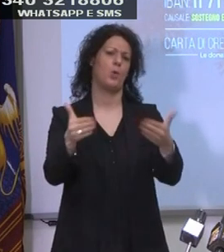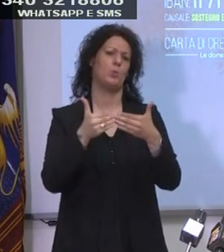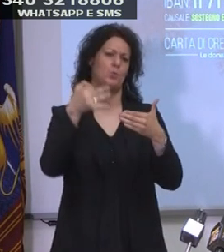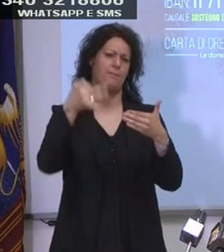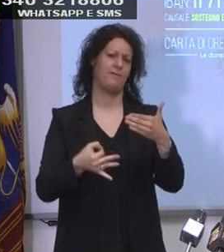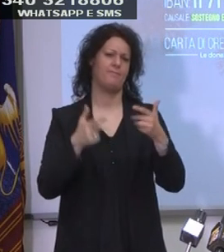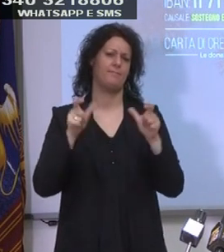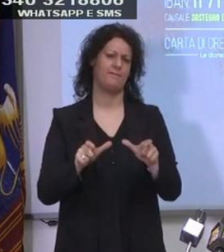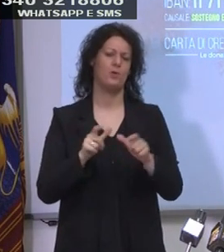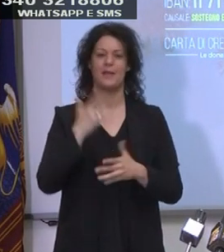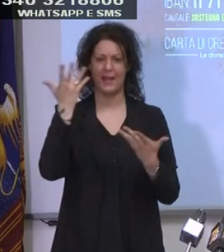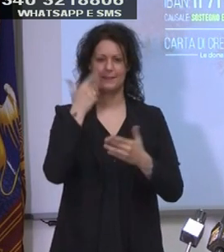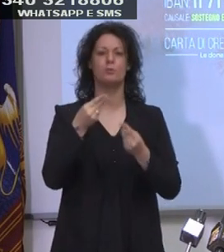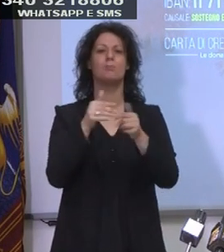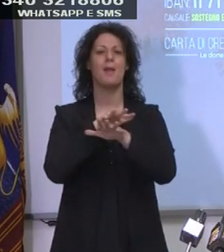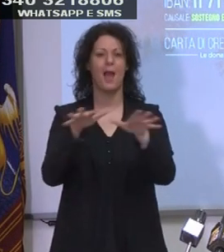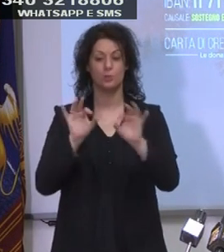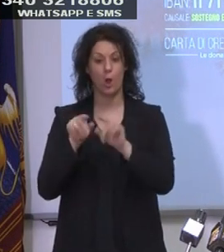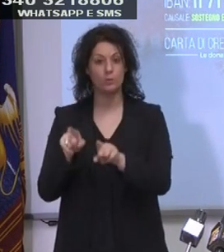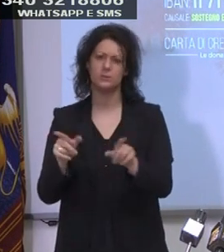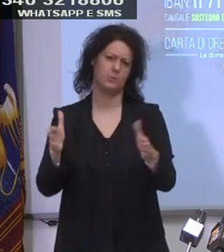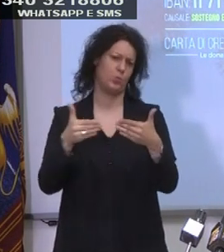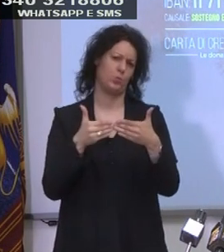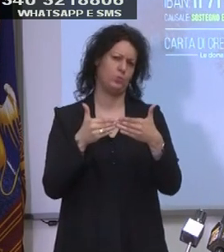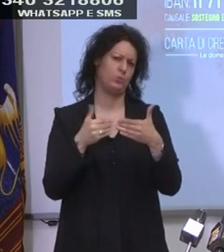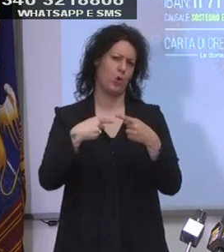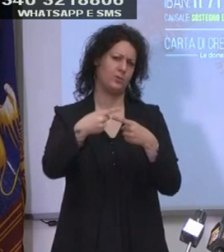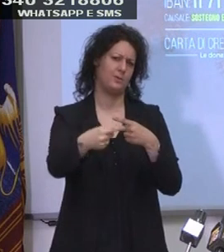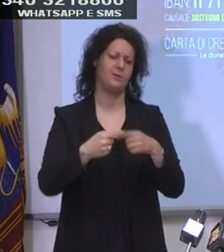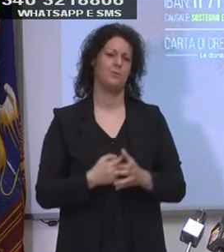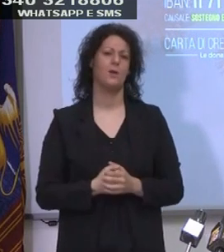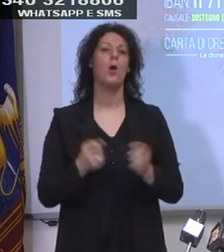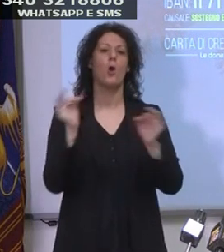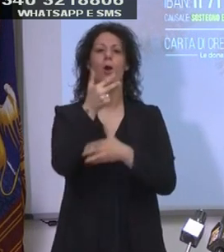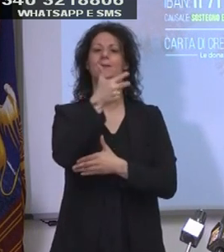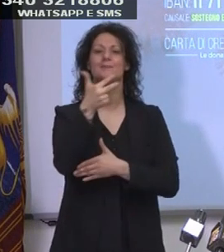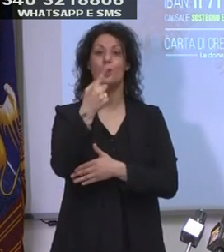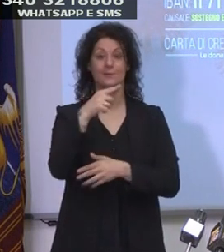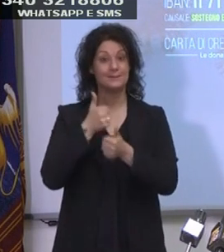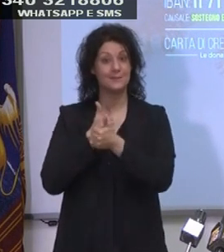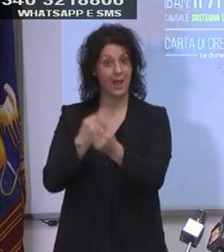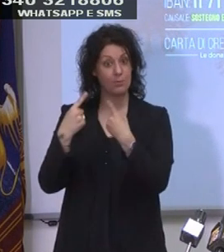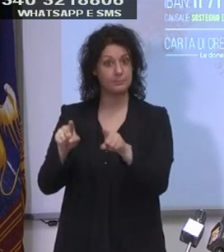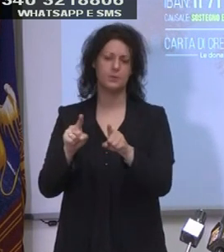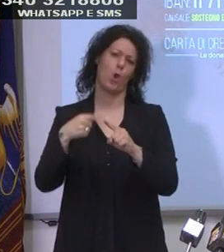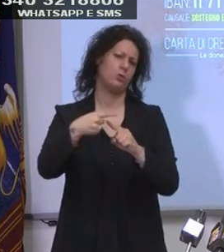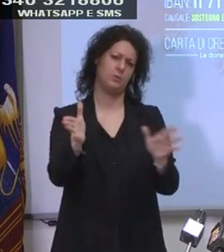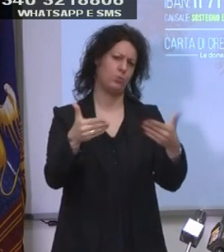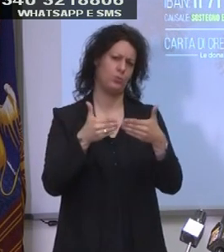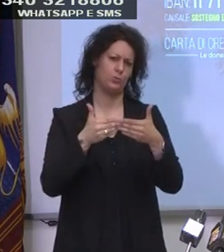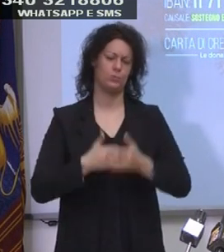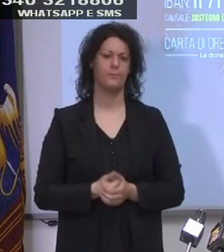di questi, il tema dei ristoranti è un altro tema. Insomma, capite che sono linee guida molto prudenziali,